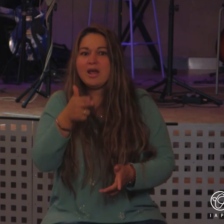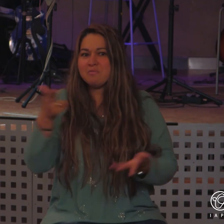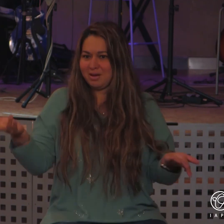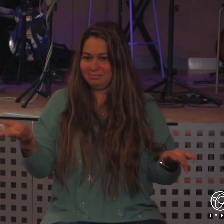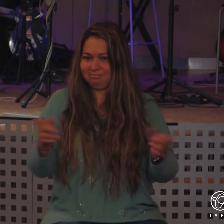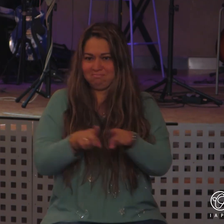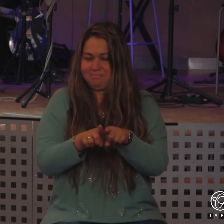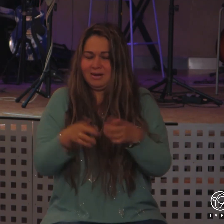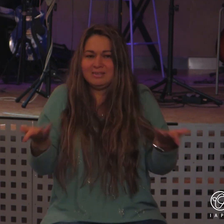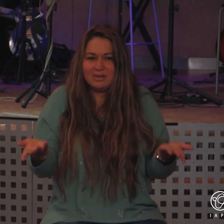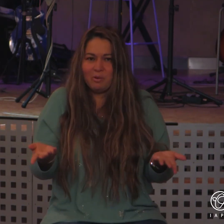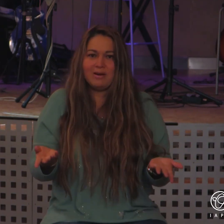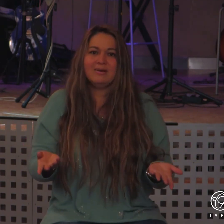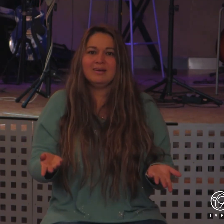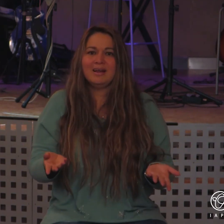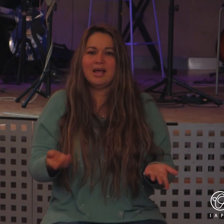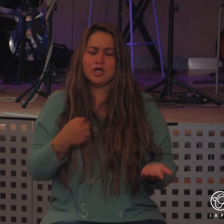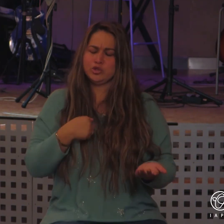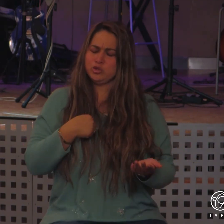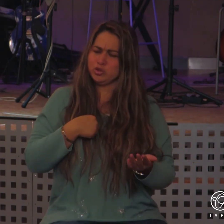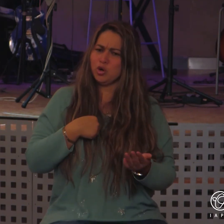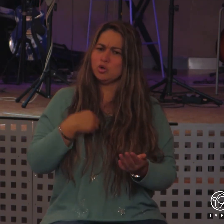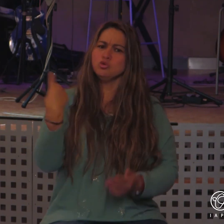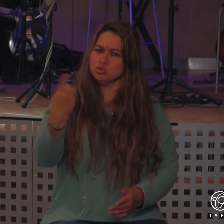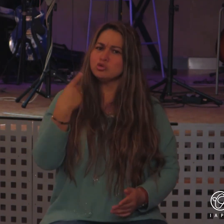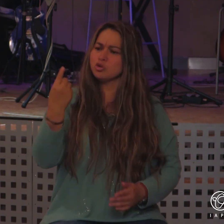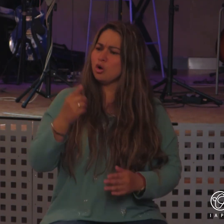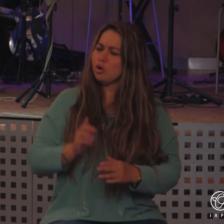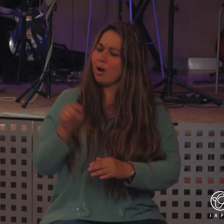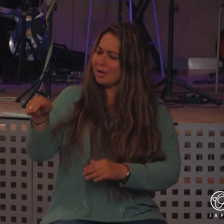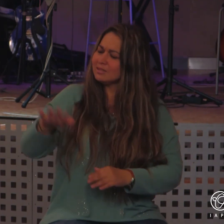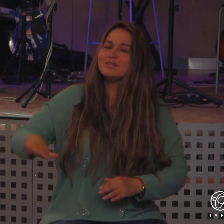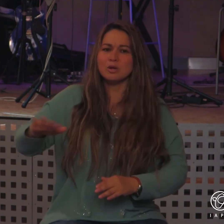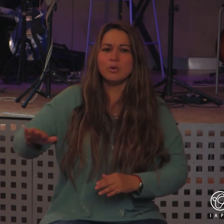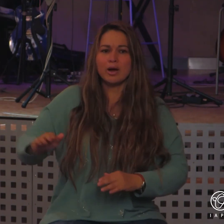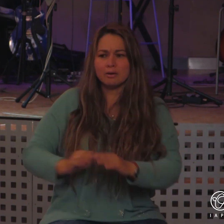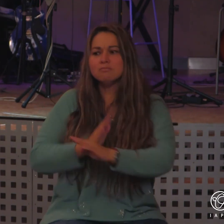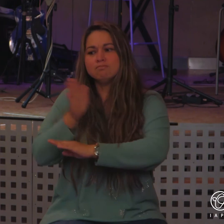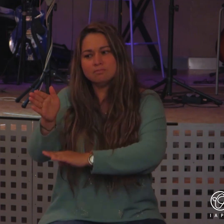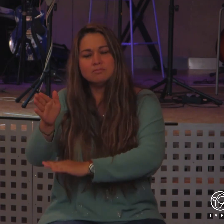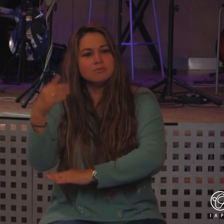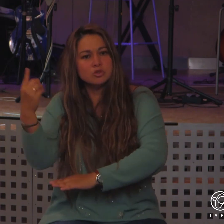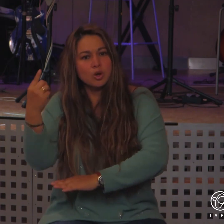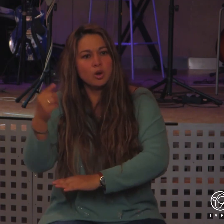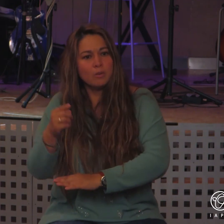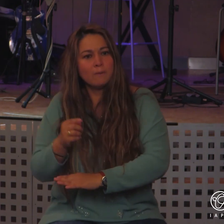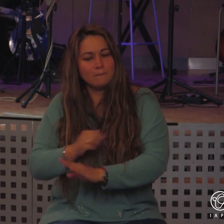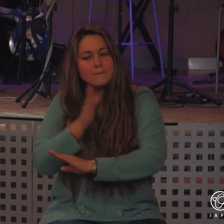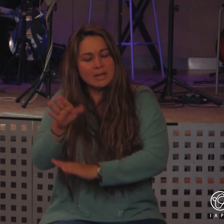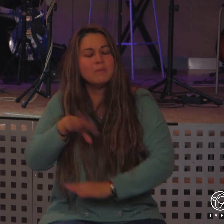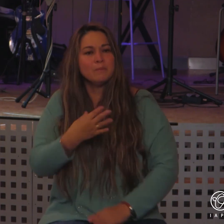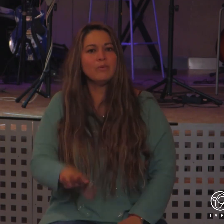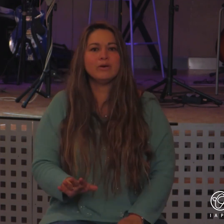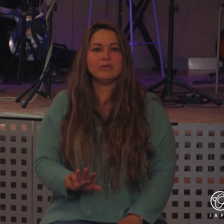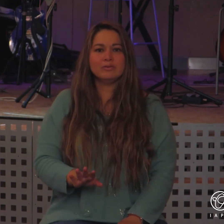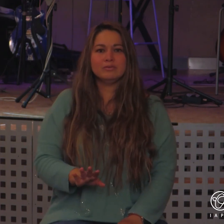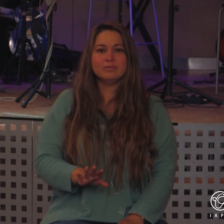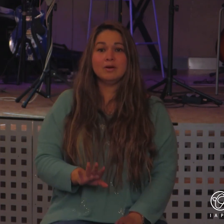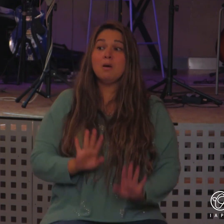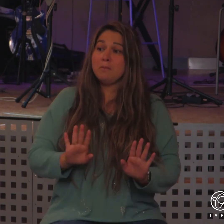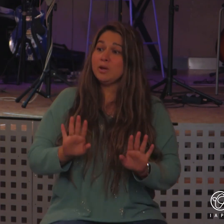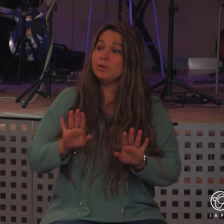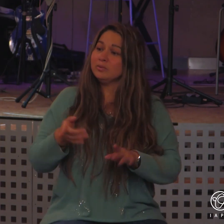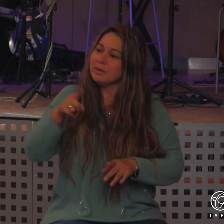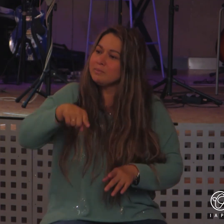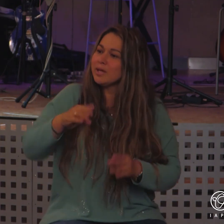Puedo ir solo a Mizpa o puedo ir acompañado con todos vosotros. Pero cuando